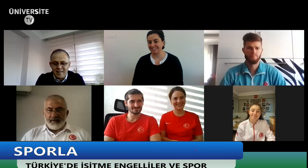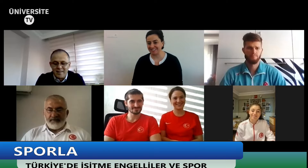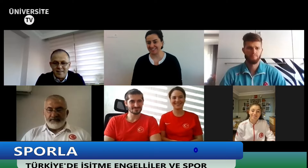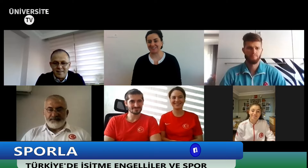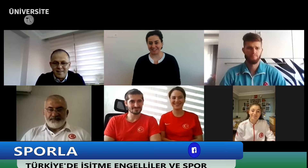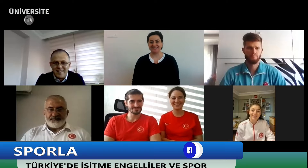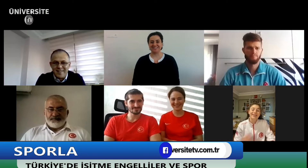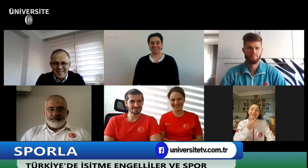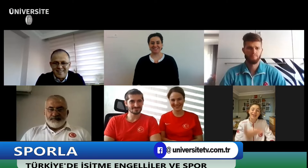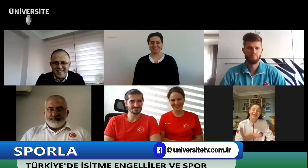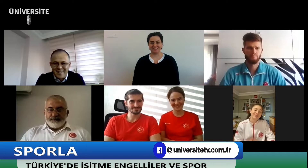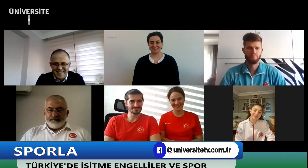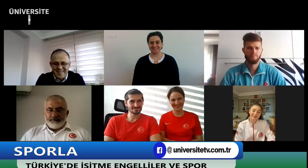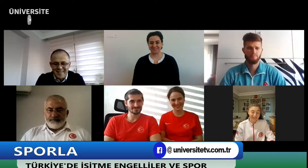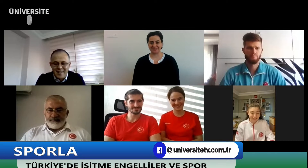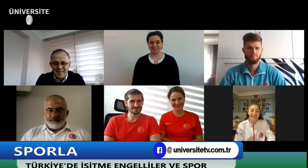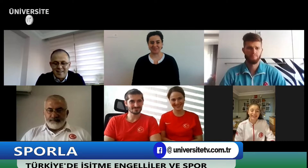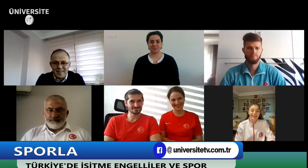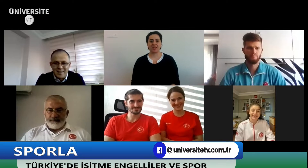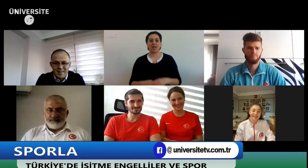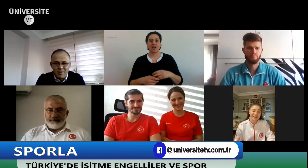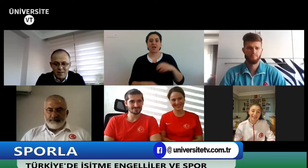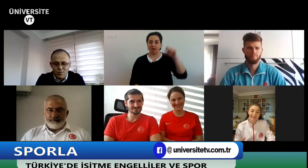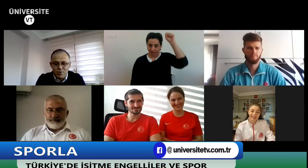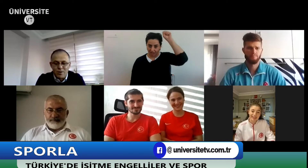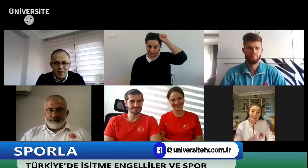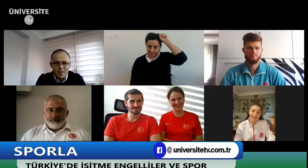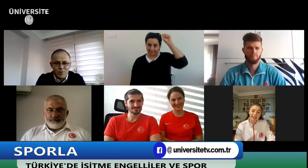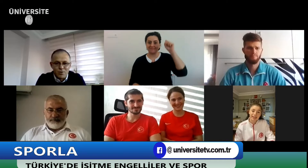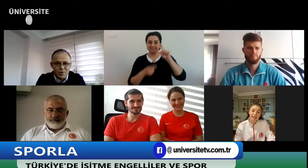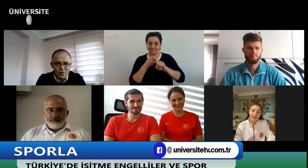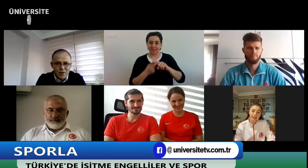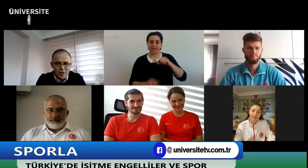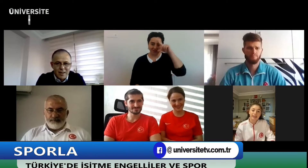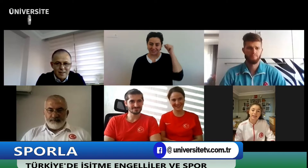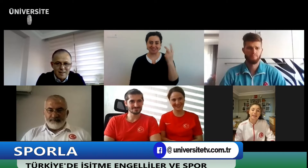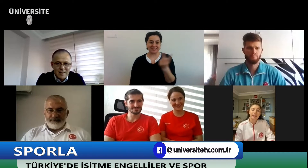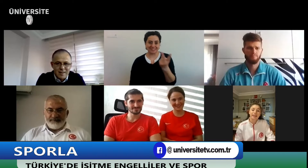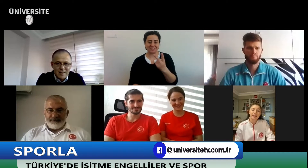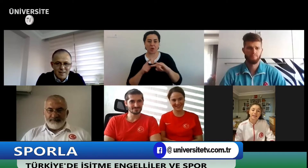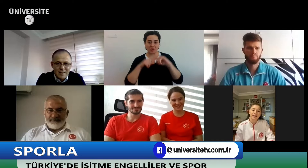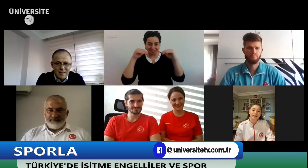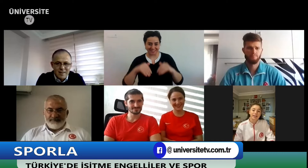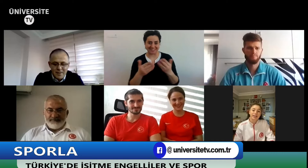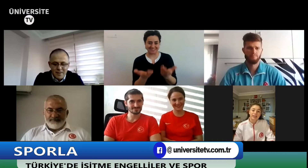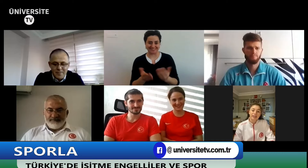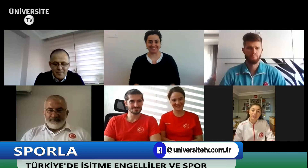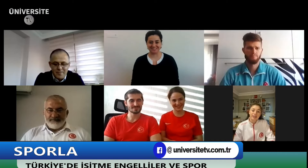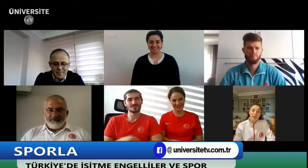Evet, aynen. Teşekkürler. Aslan Savan Kuş, Kadir Kuş hoş geldiniz.